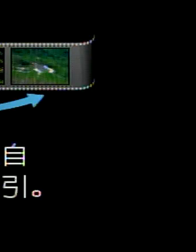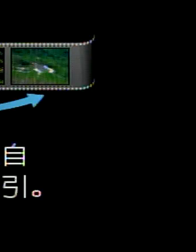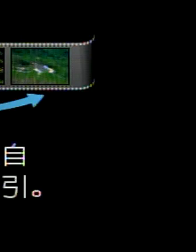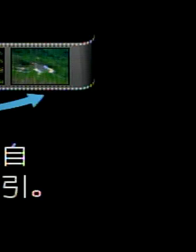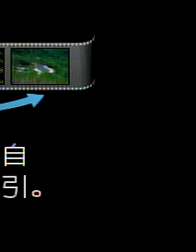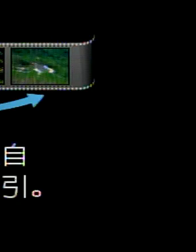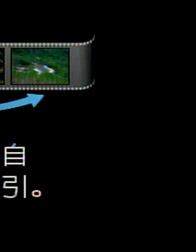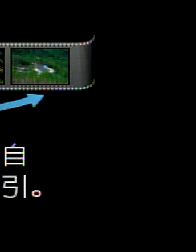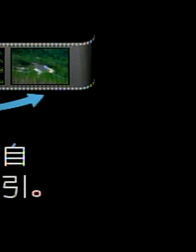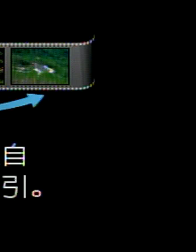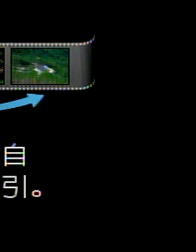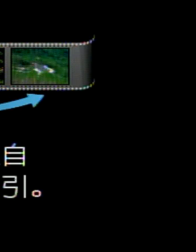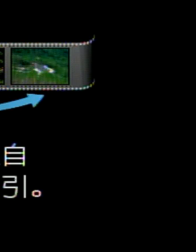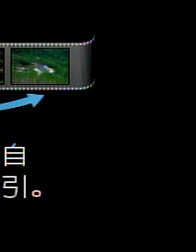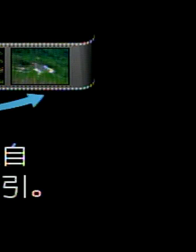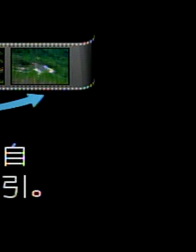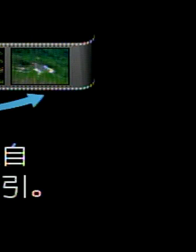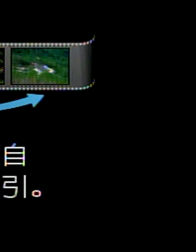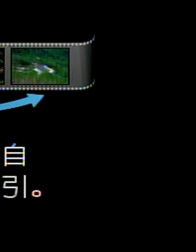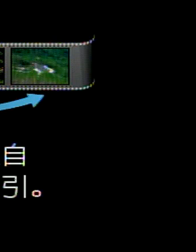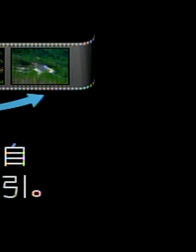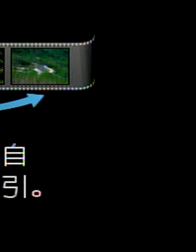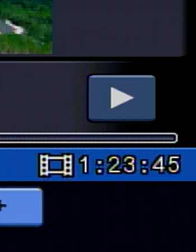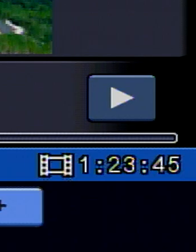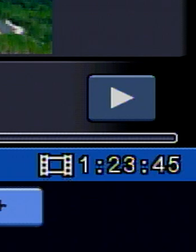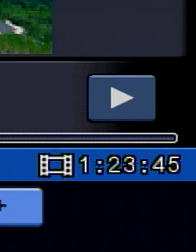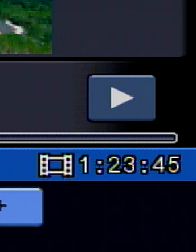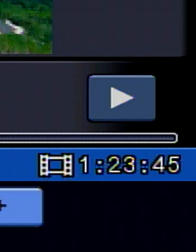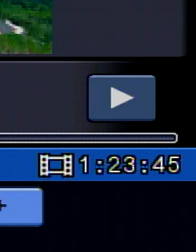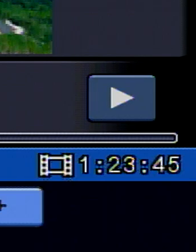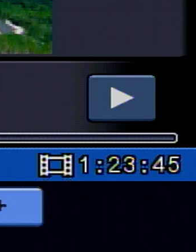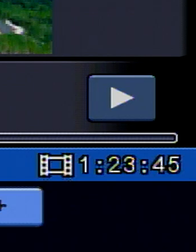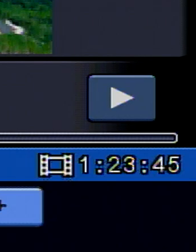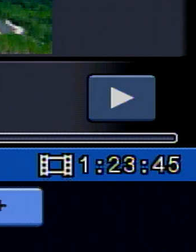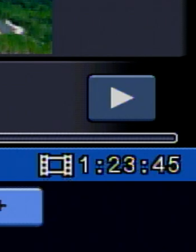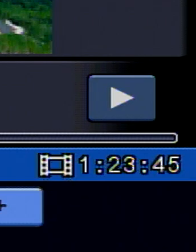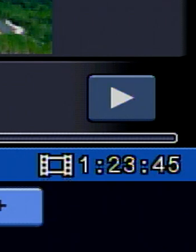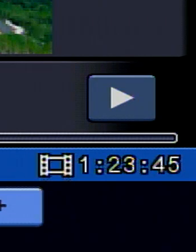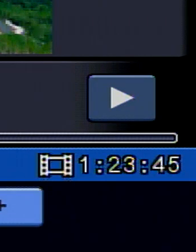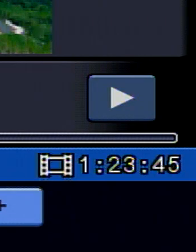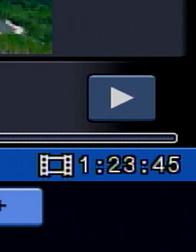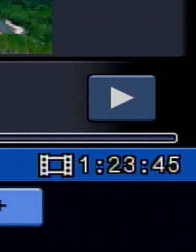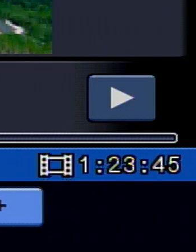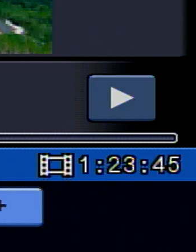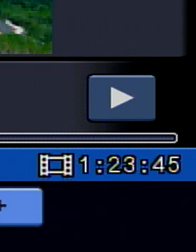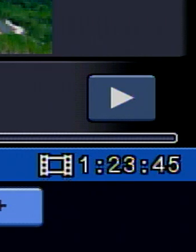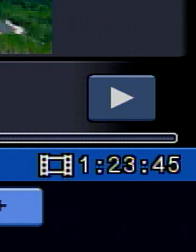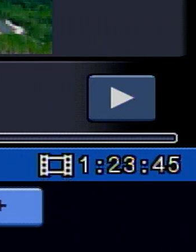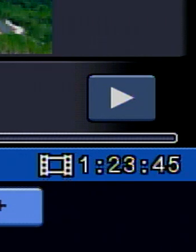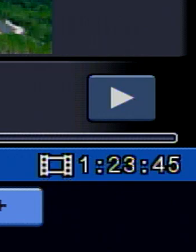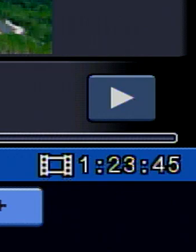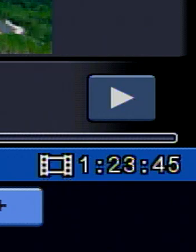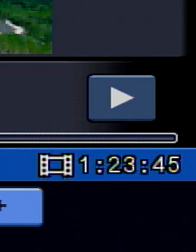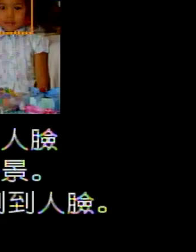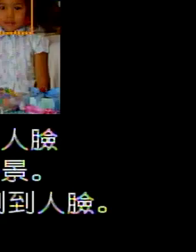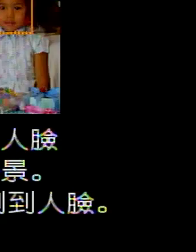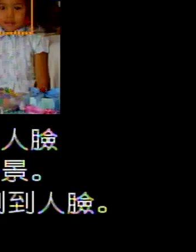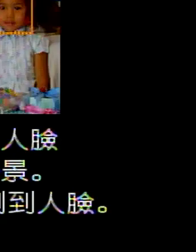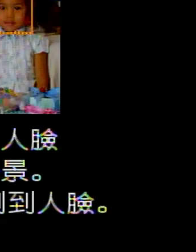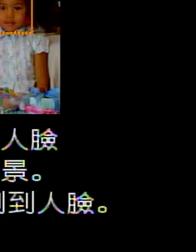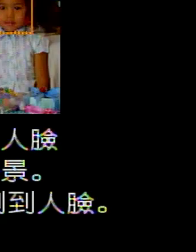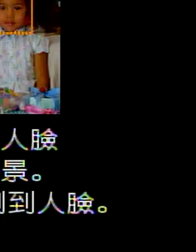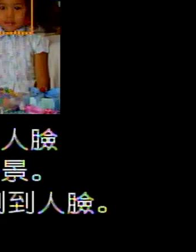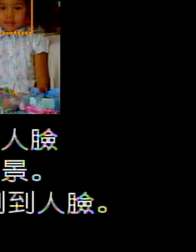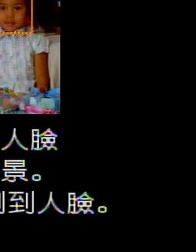参考的原则，让那个有线电视系统业者来参考。第七案是有关